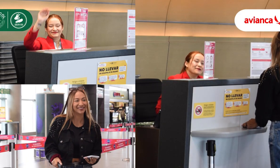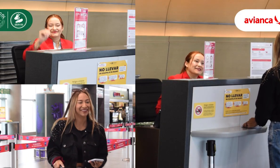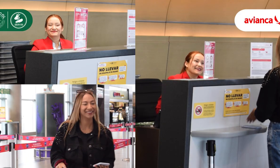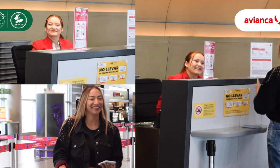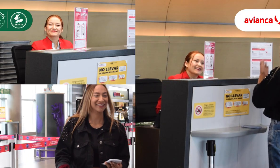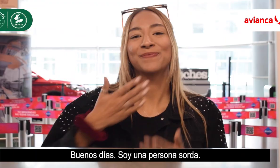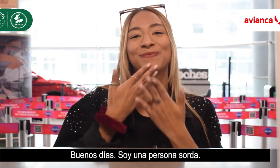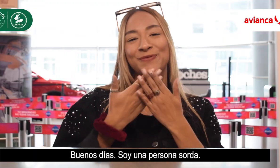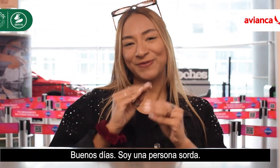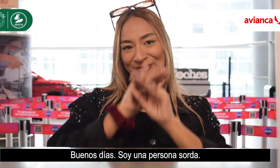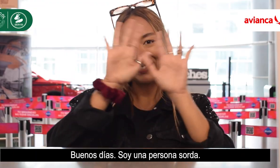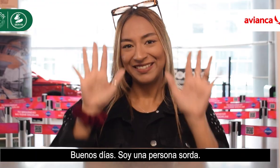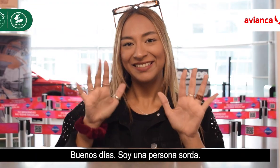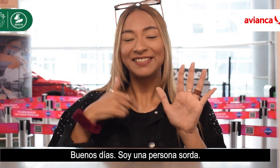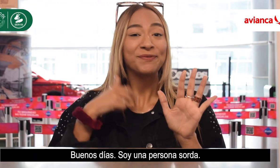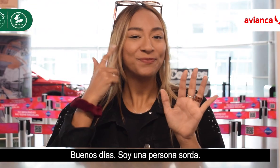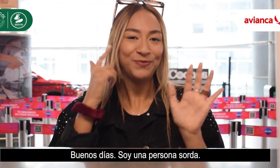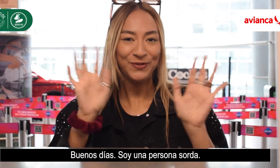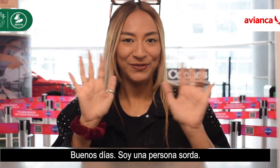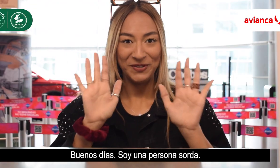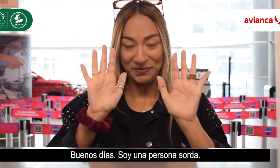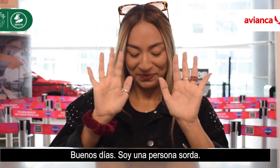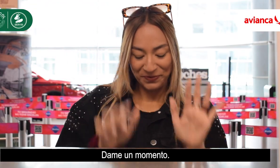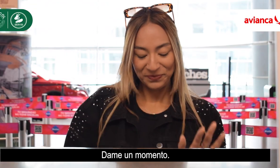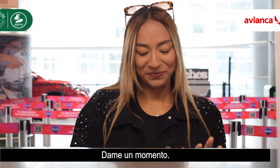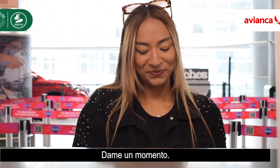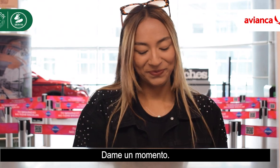Buenos días, soy una persona sorda. Dame un momento.